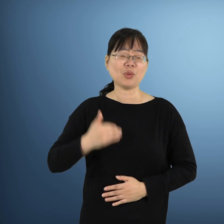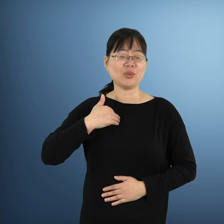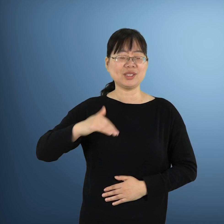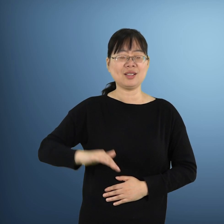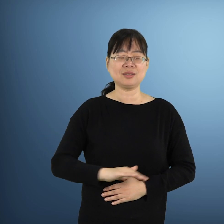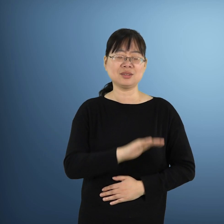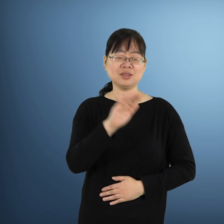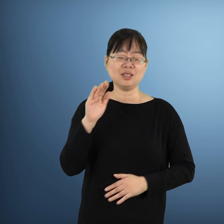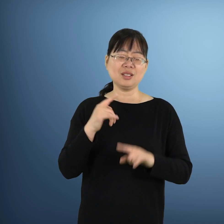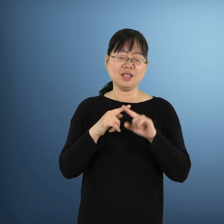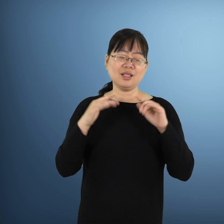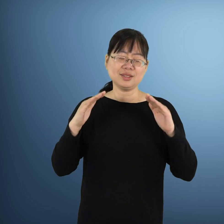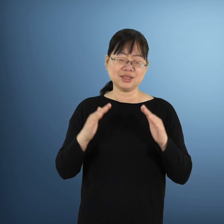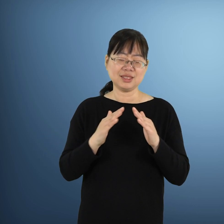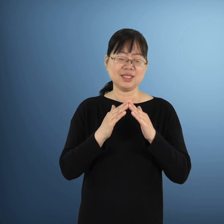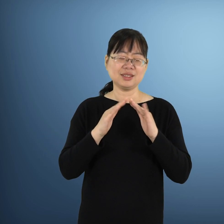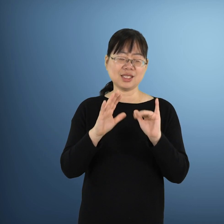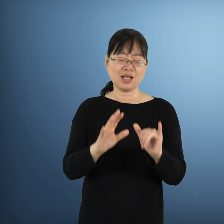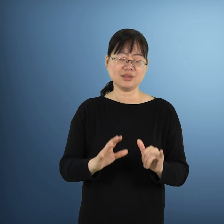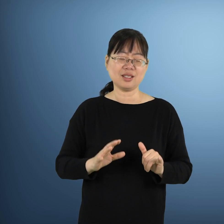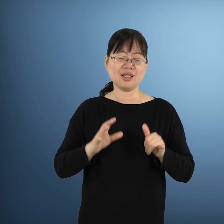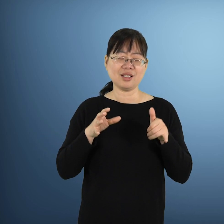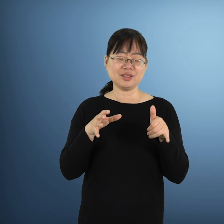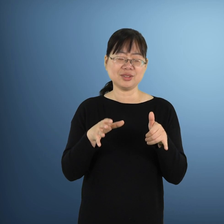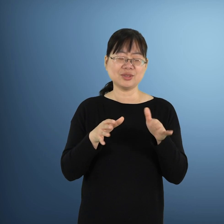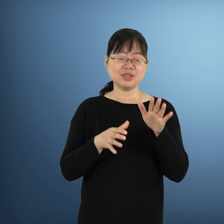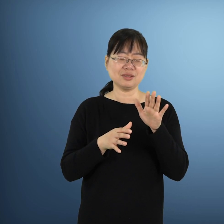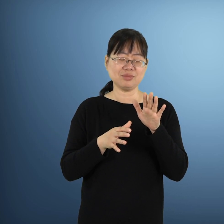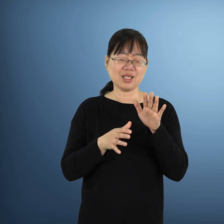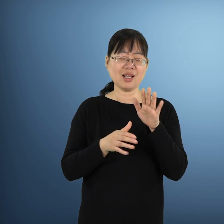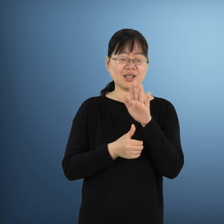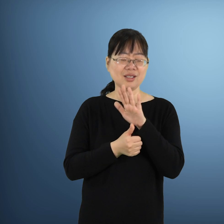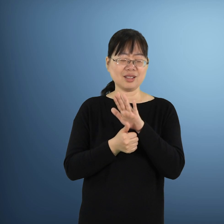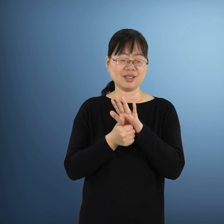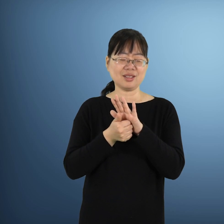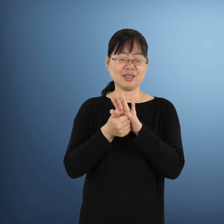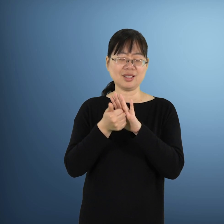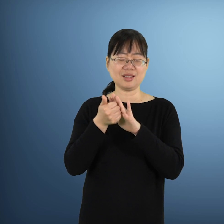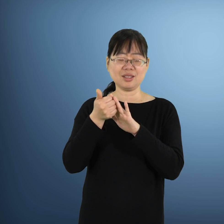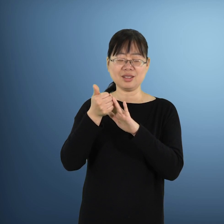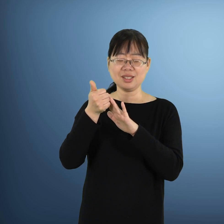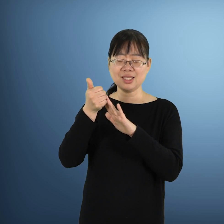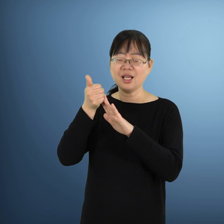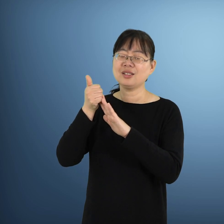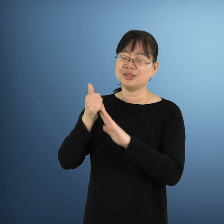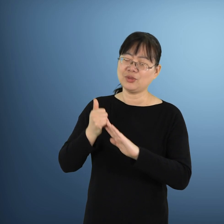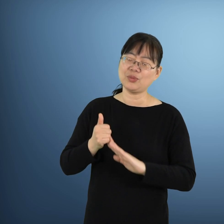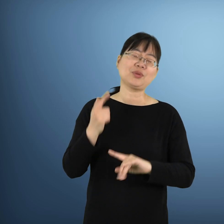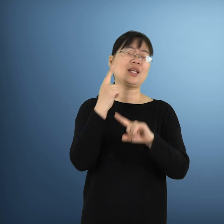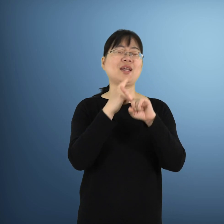우리 교회는 이 땅의 음악